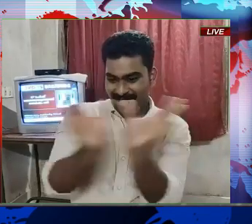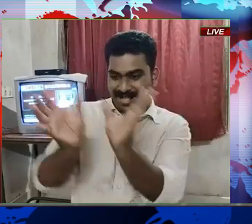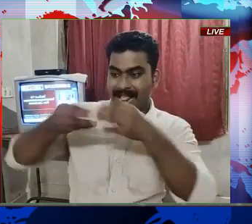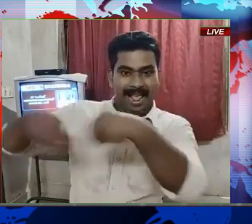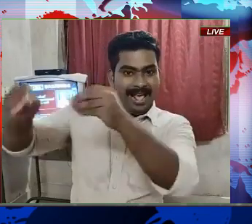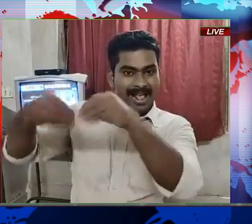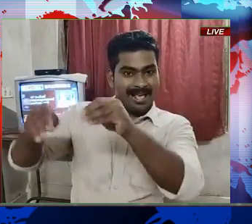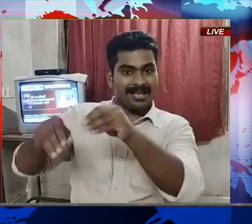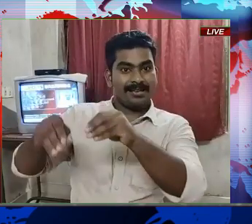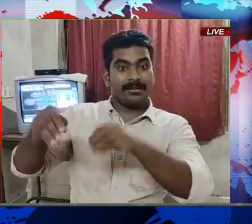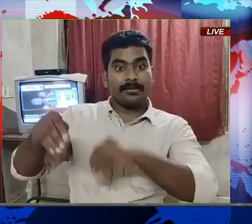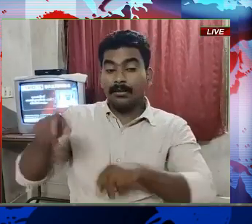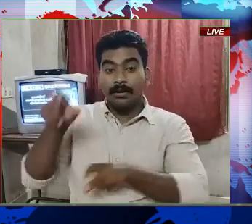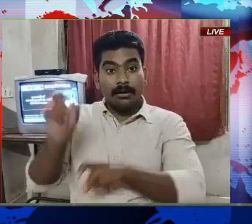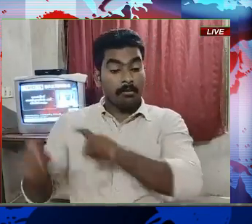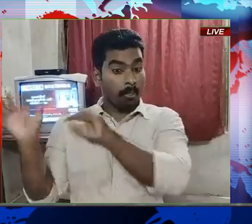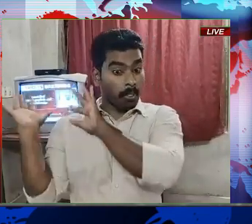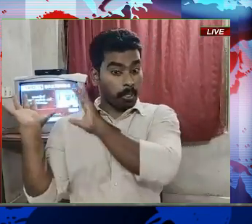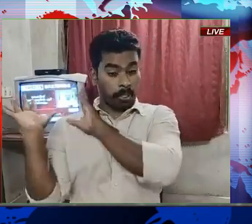ഇതൊന്നും